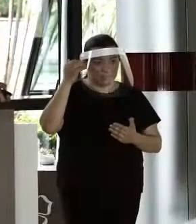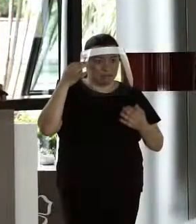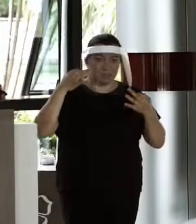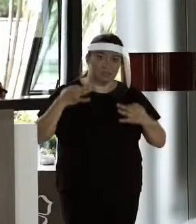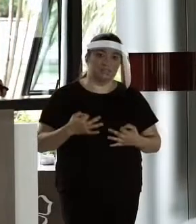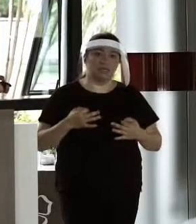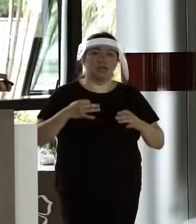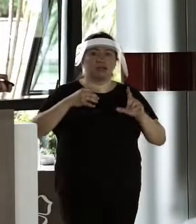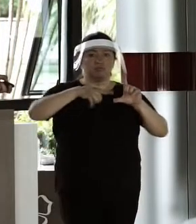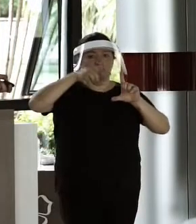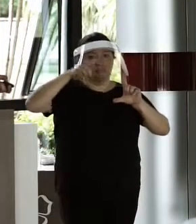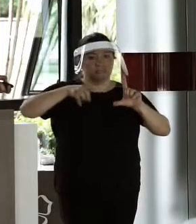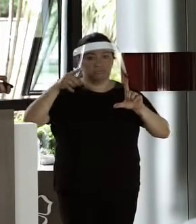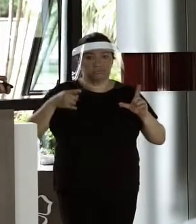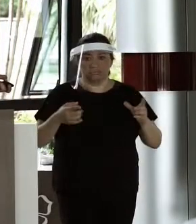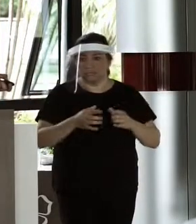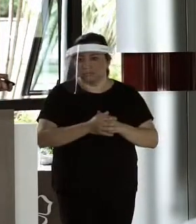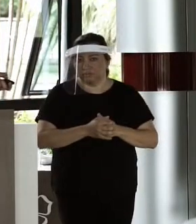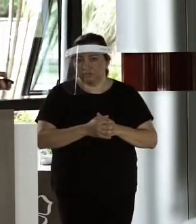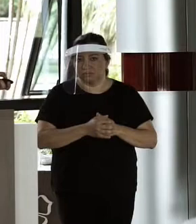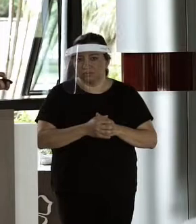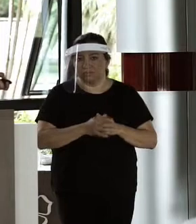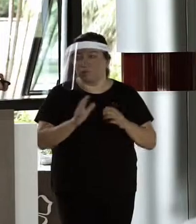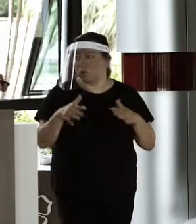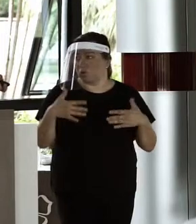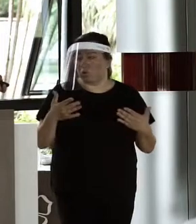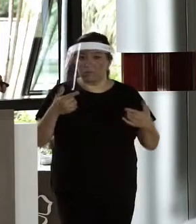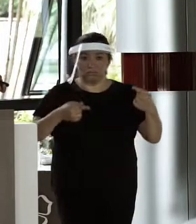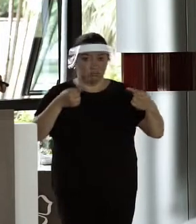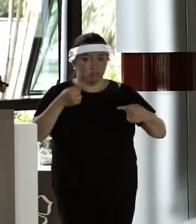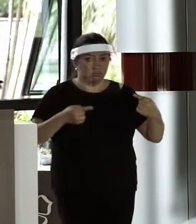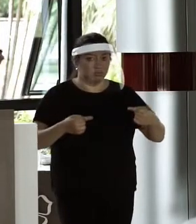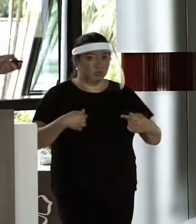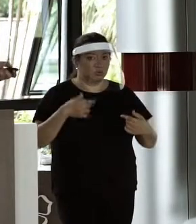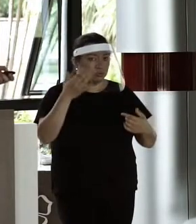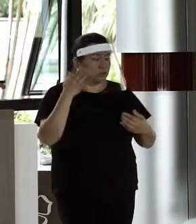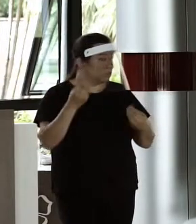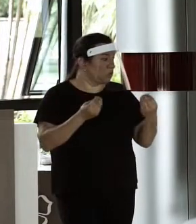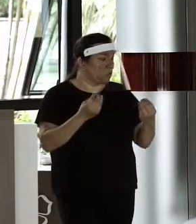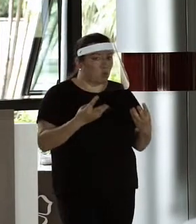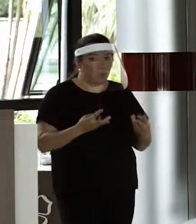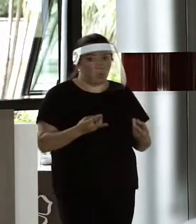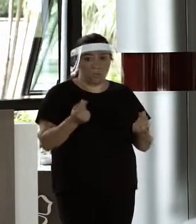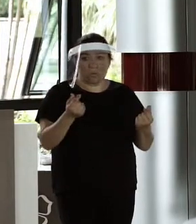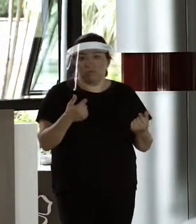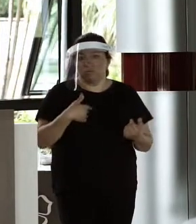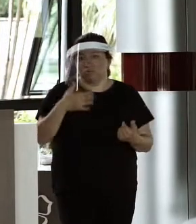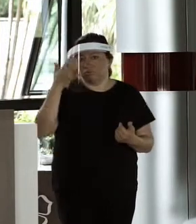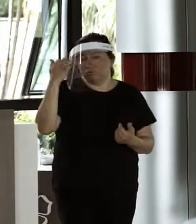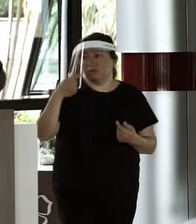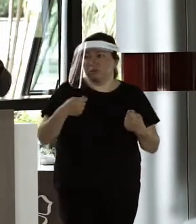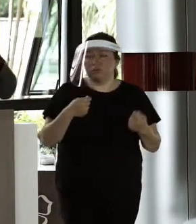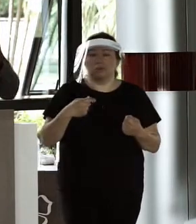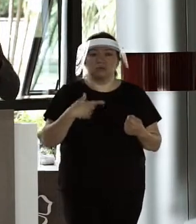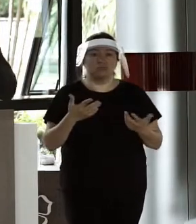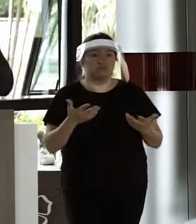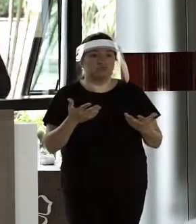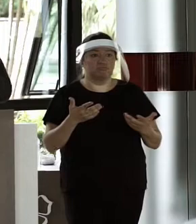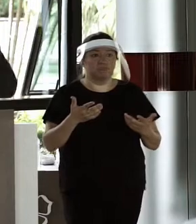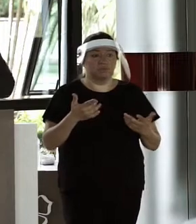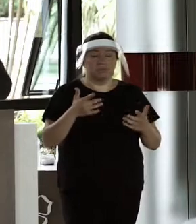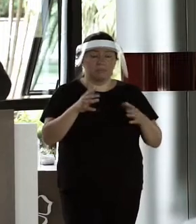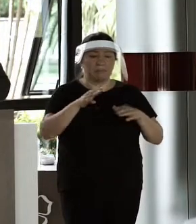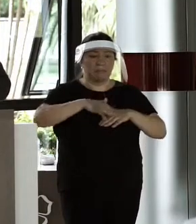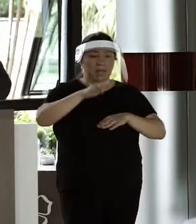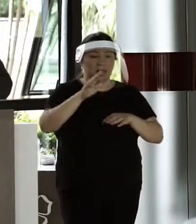maneira adequada. Então, quando a gente fala sobre a termografia quantitativa, eu já entro até mais no estudo mais